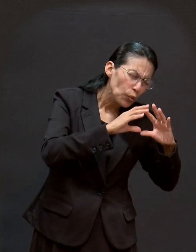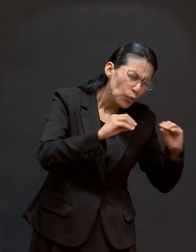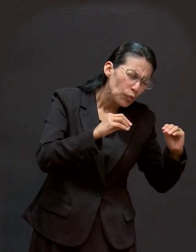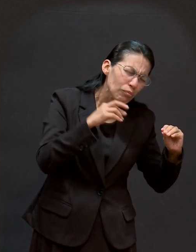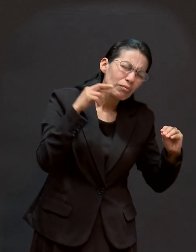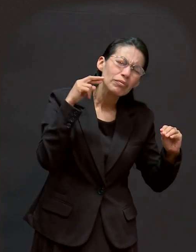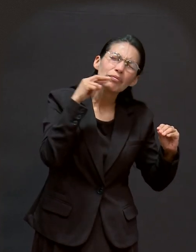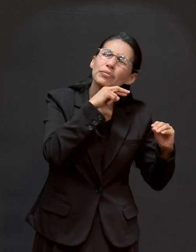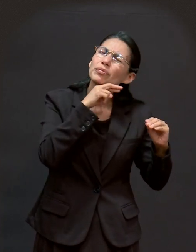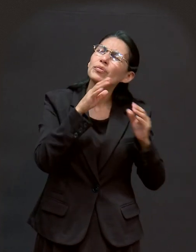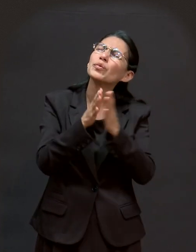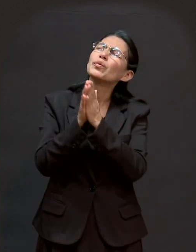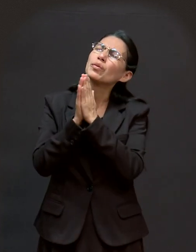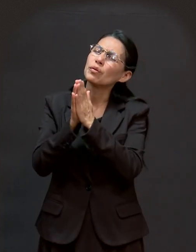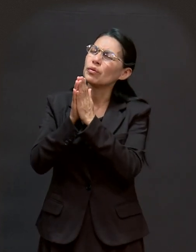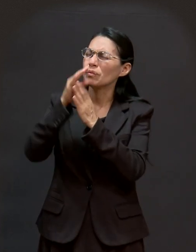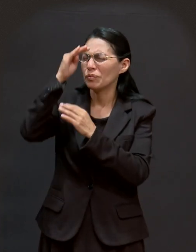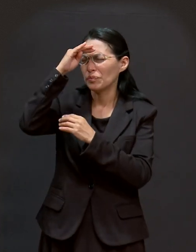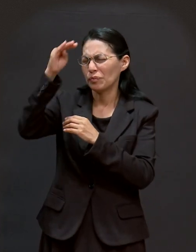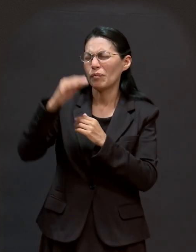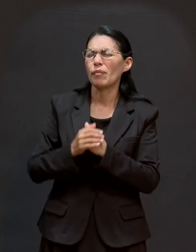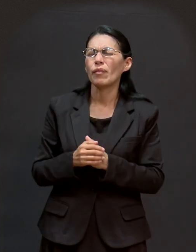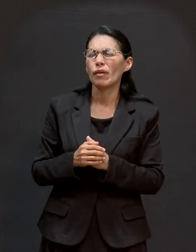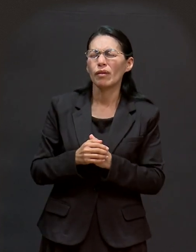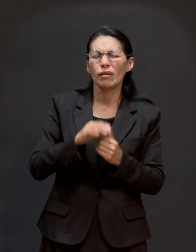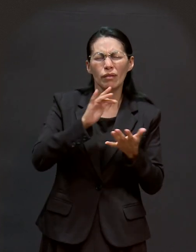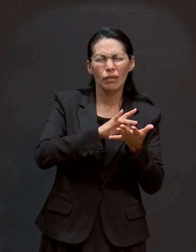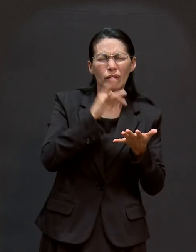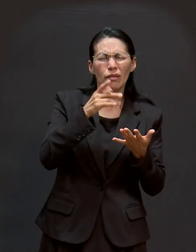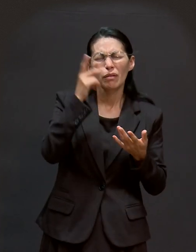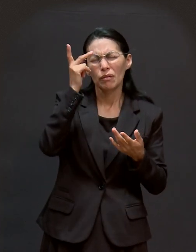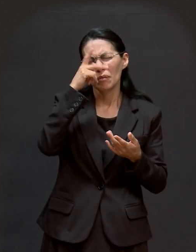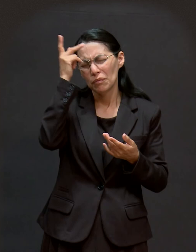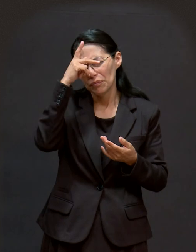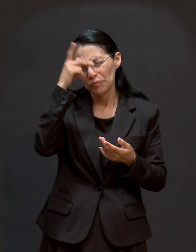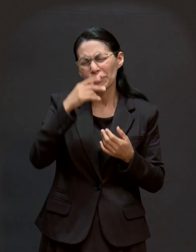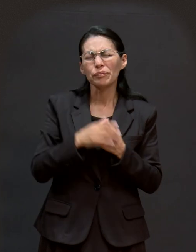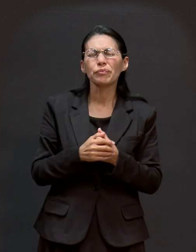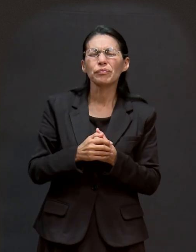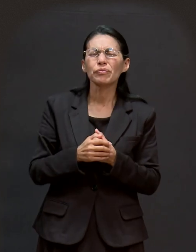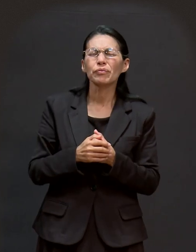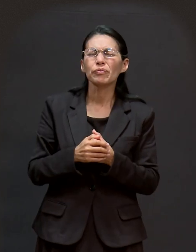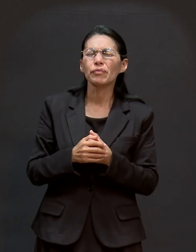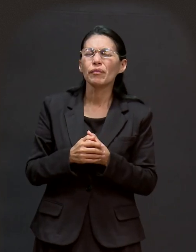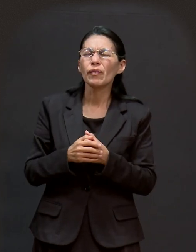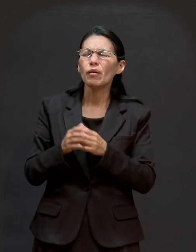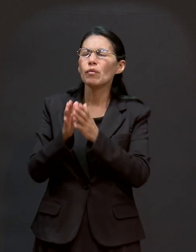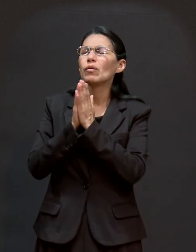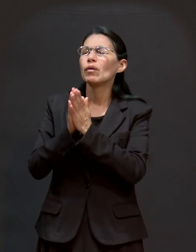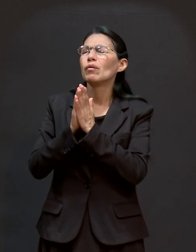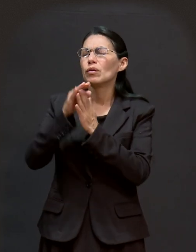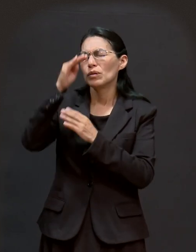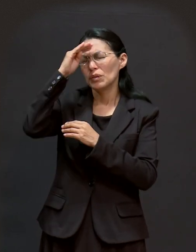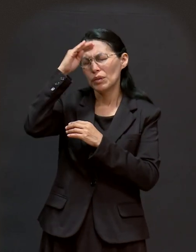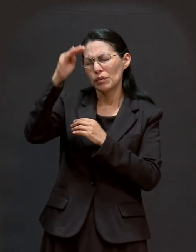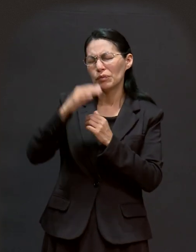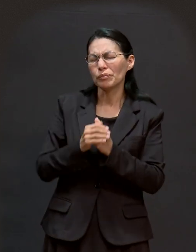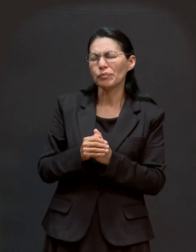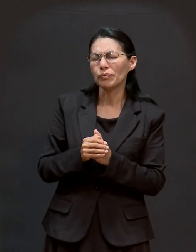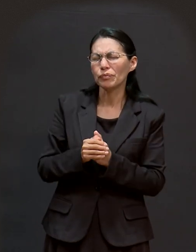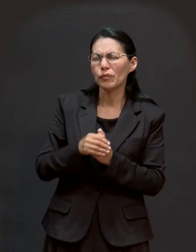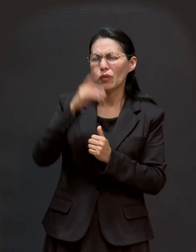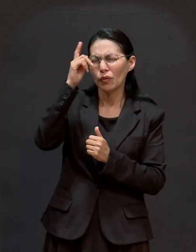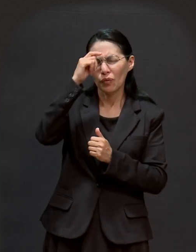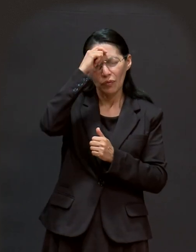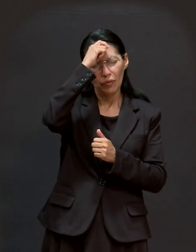pronto y pueda reintegrarse a la actividad que ya hace a través de la capellanía consejo señor en esta hora tu